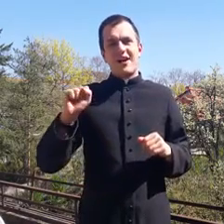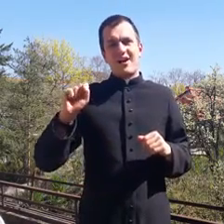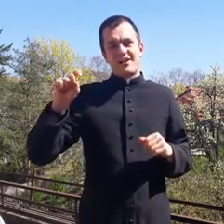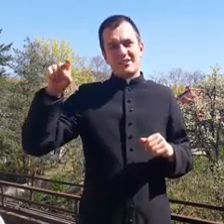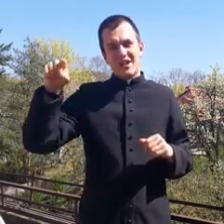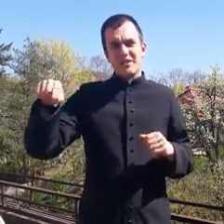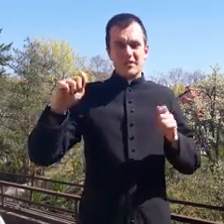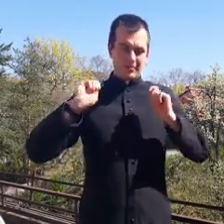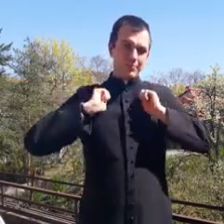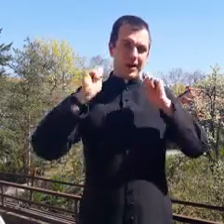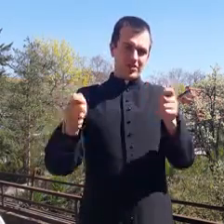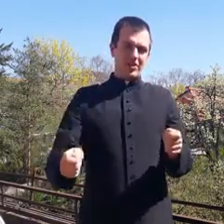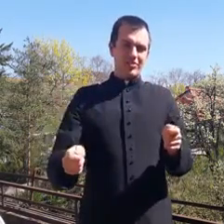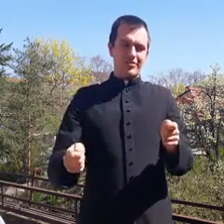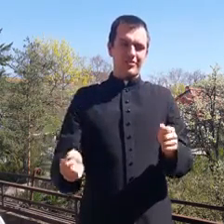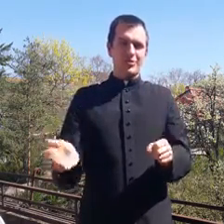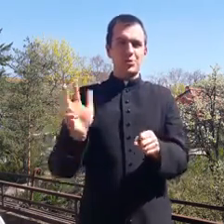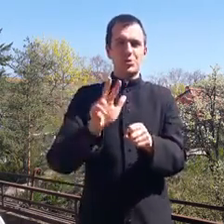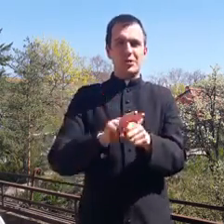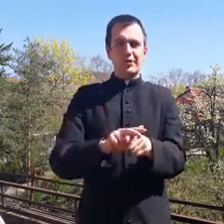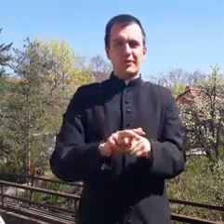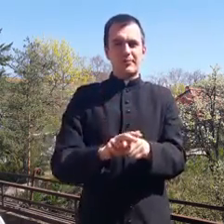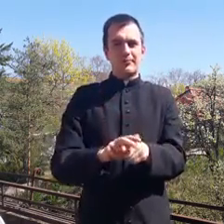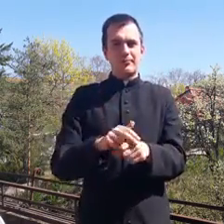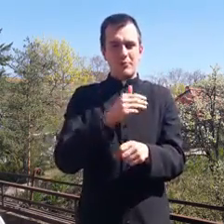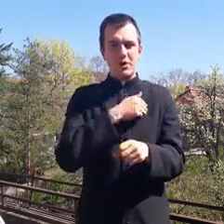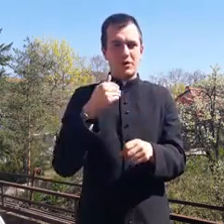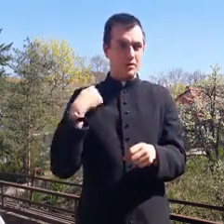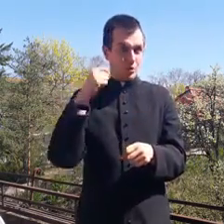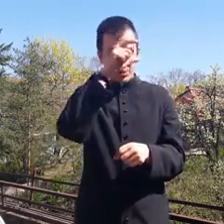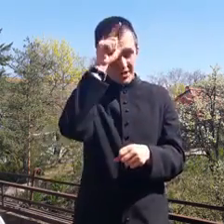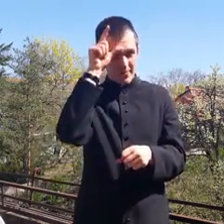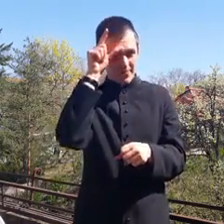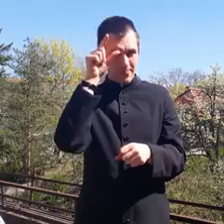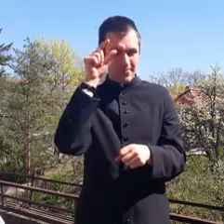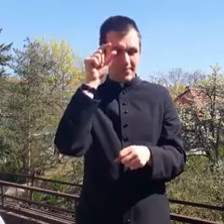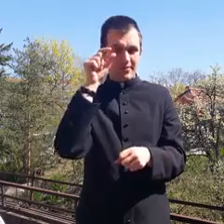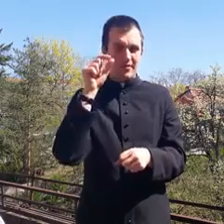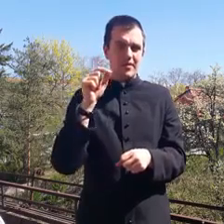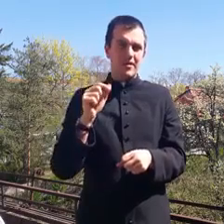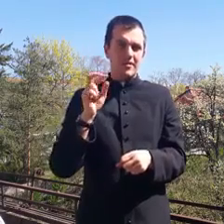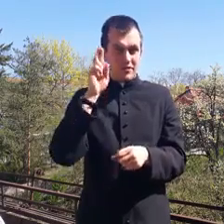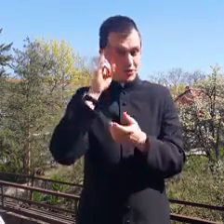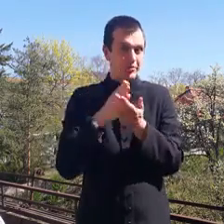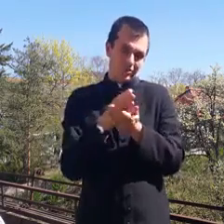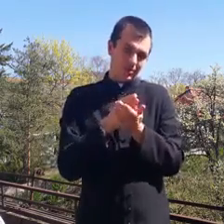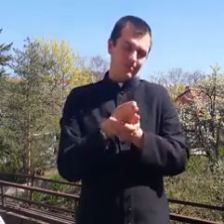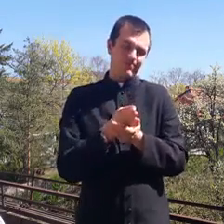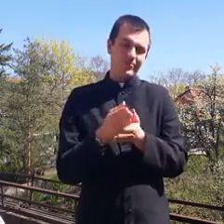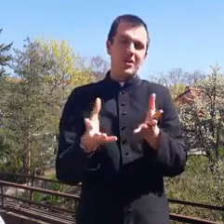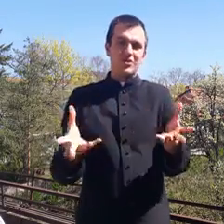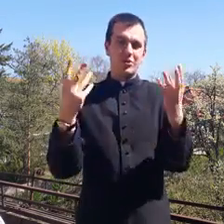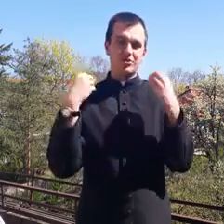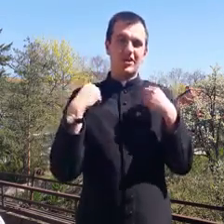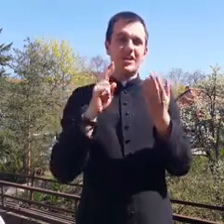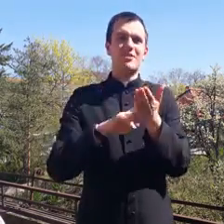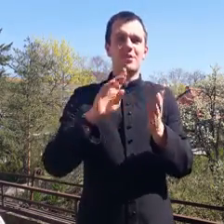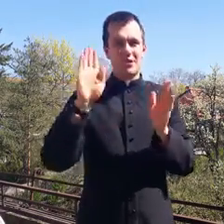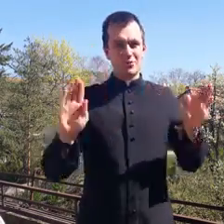a ten prezent który my ludzie wierzący dostajemy na